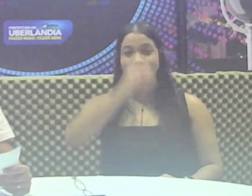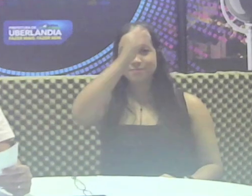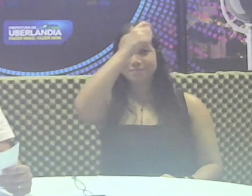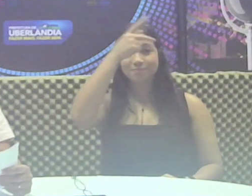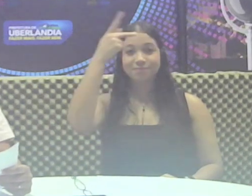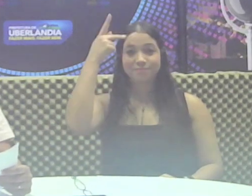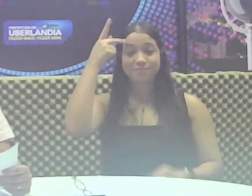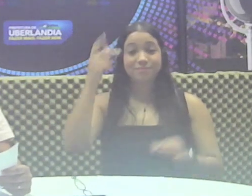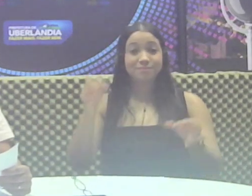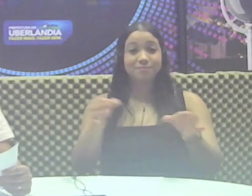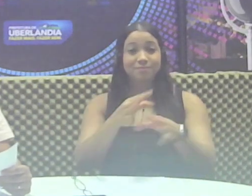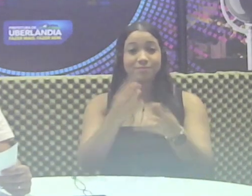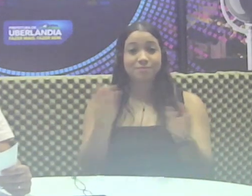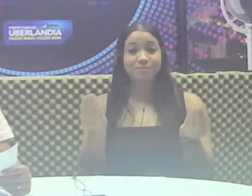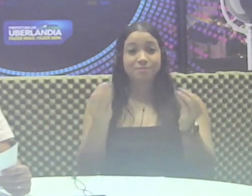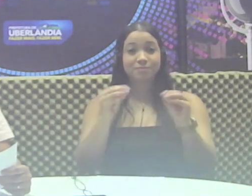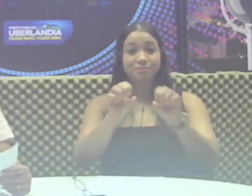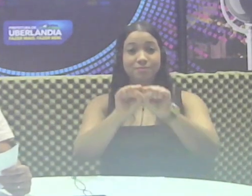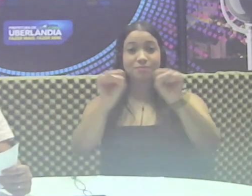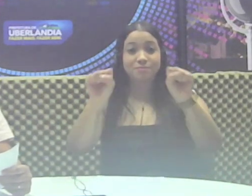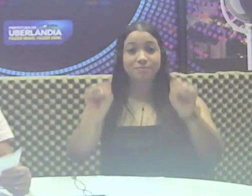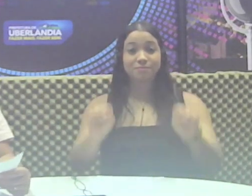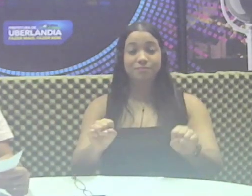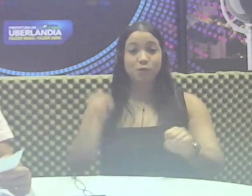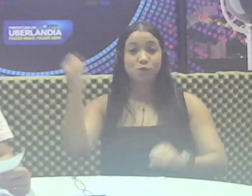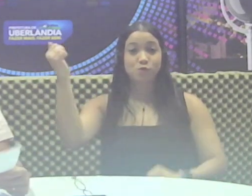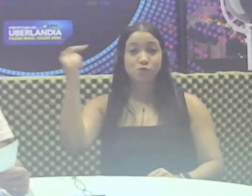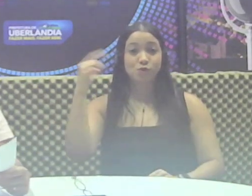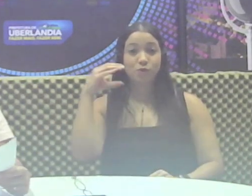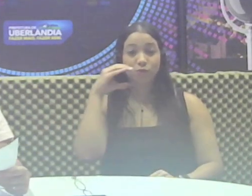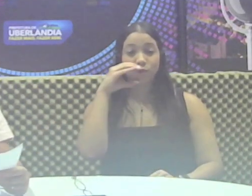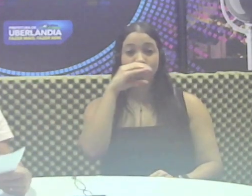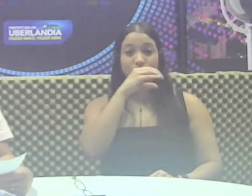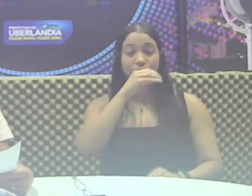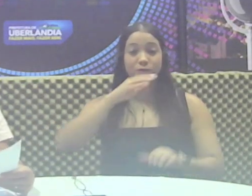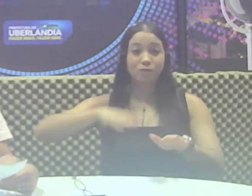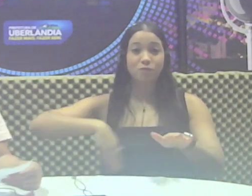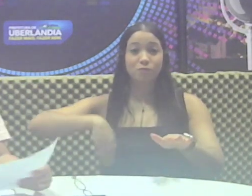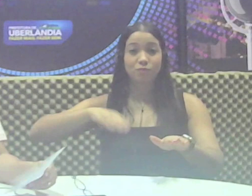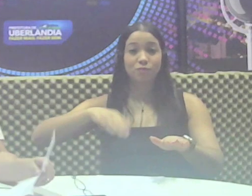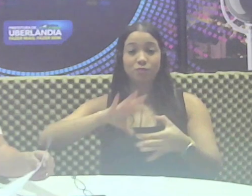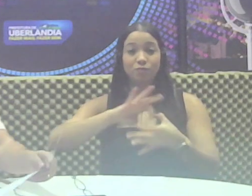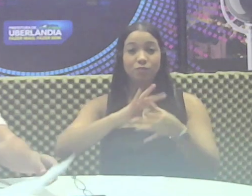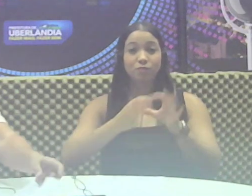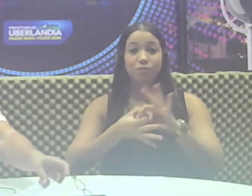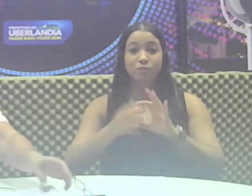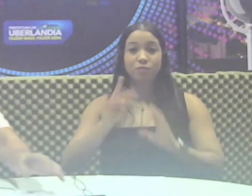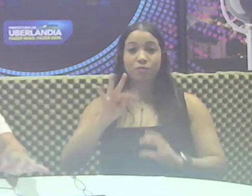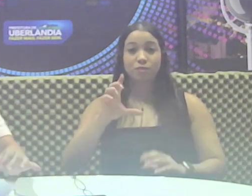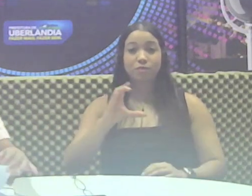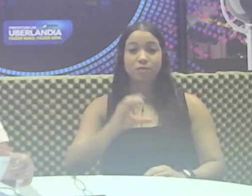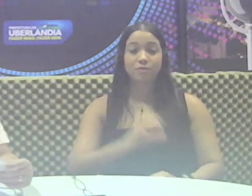Prefeitura conclui implantação de sistema de aquecimento solar da piscina olímpica do TC.